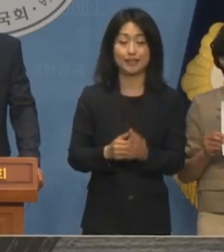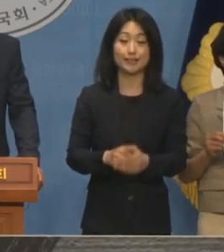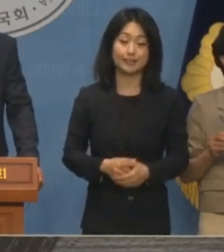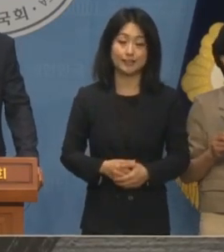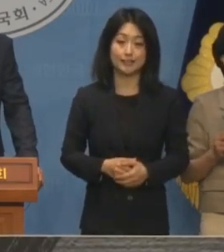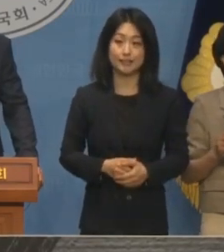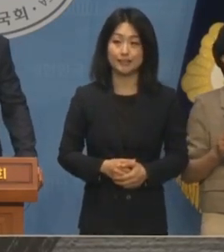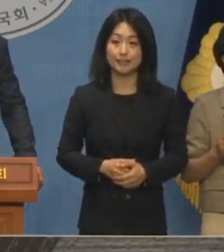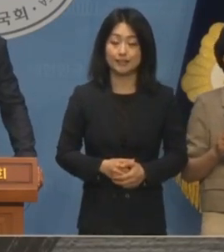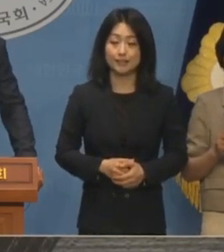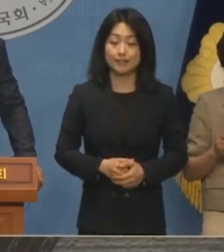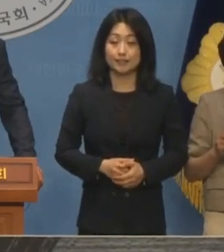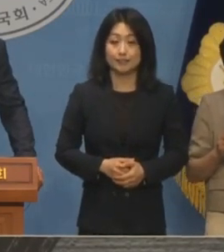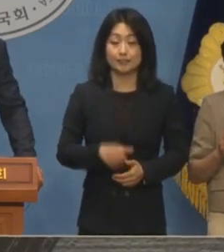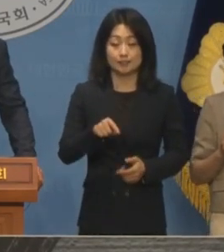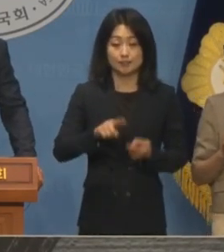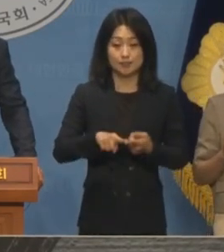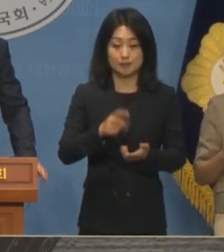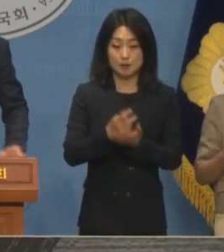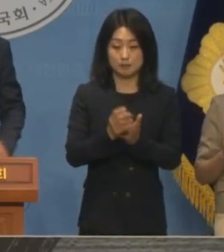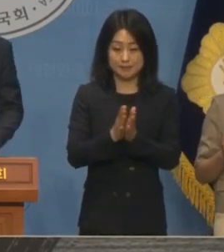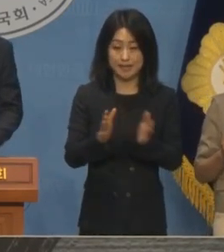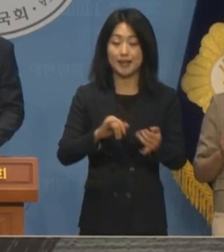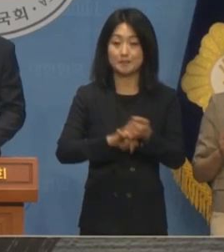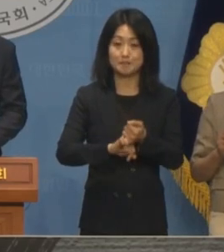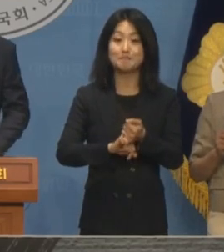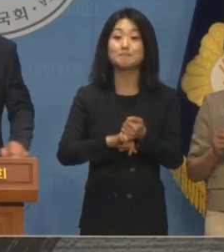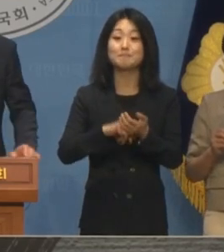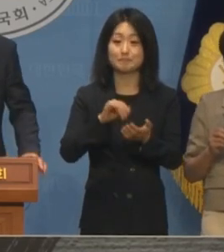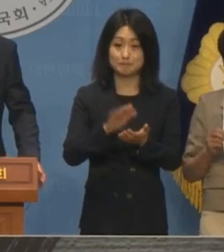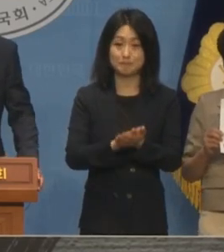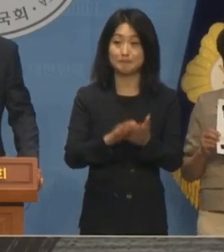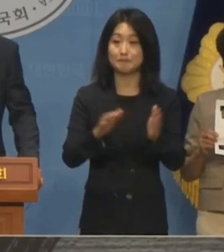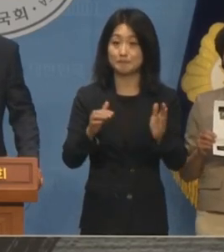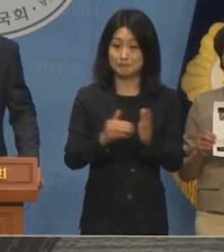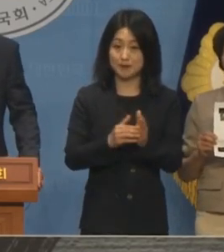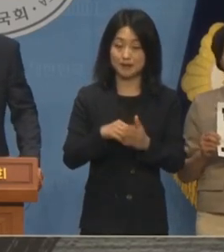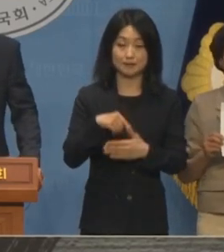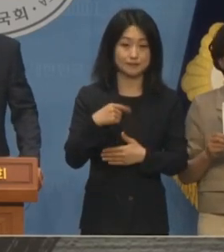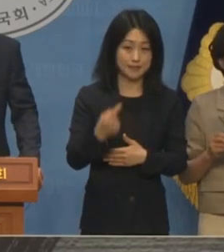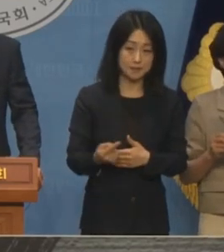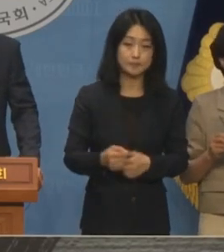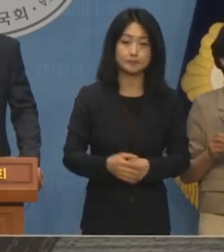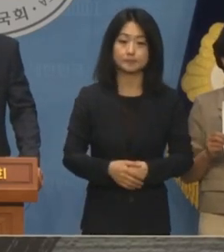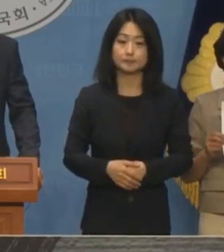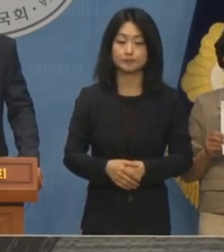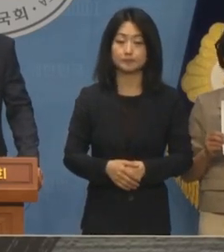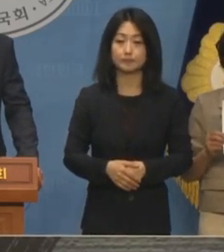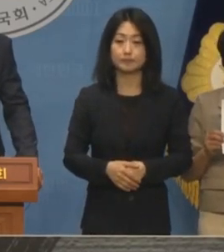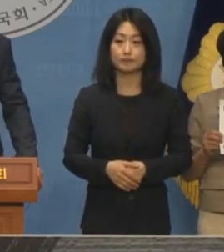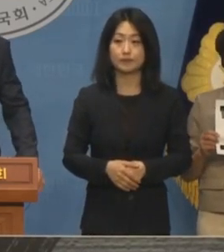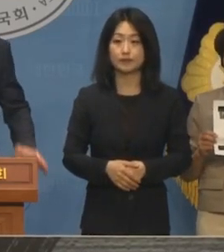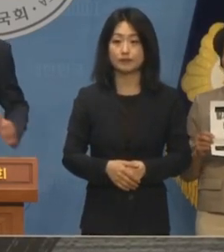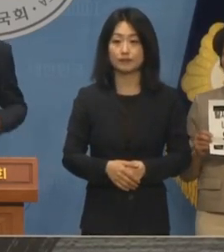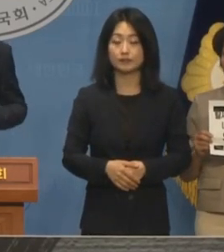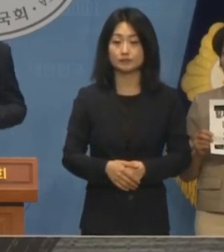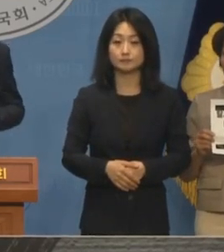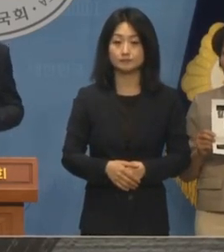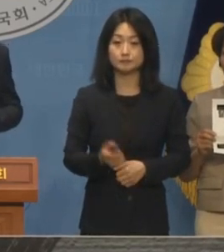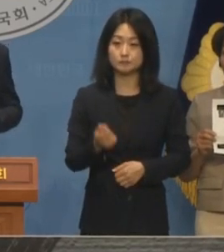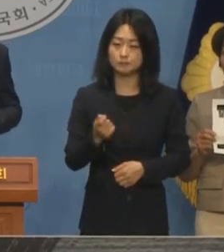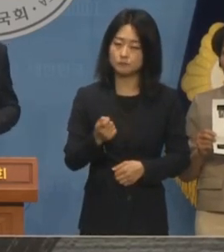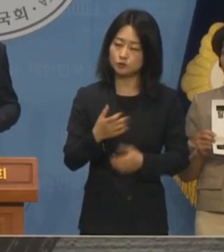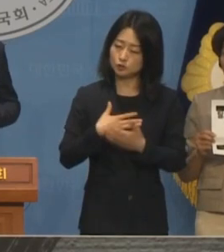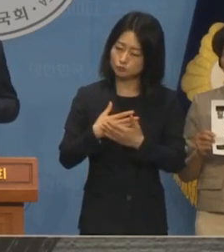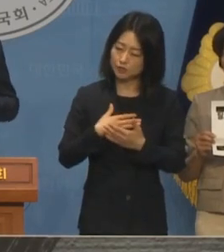조례를 시행하겠다고 약속했었습니다. 그럼에도 불구하고 지속적으로 이 부분에 대해서 불안감을